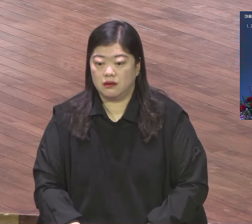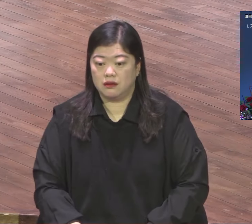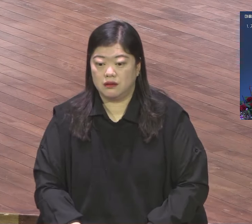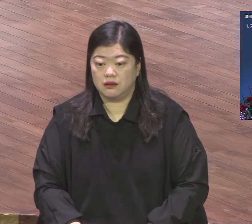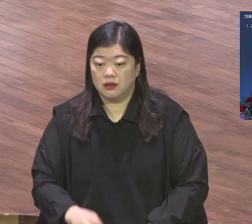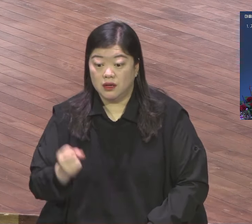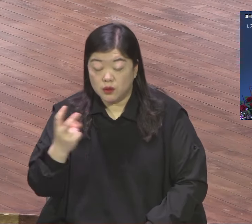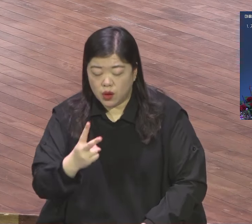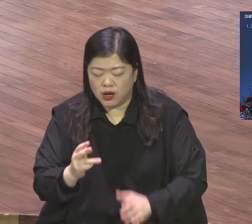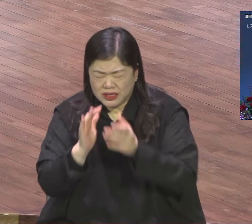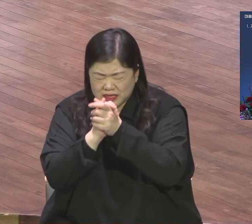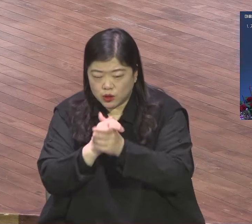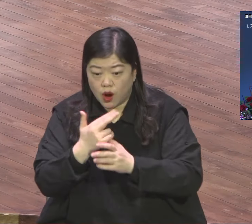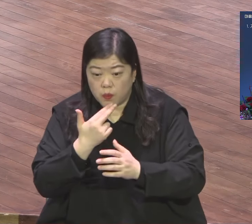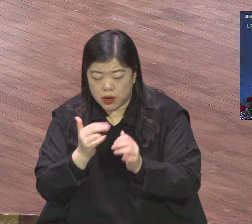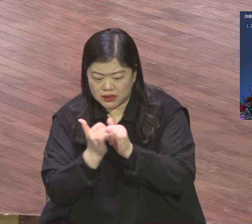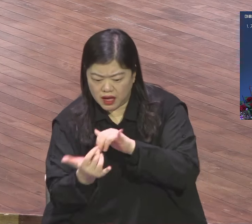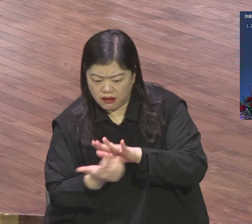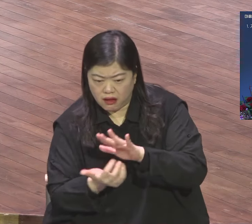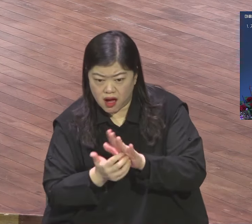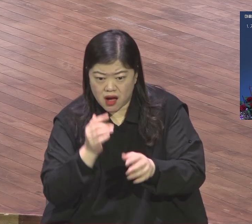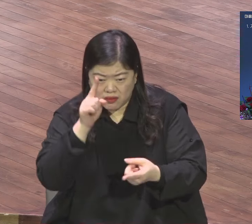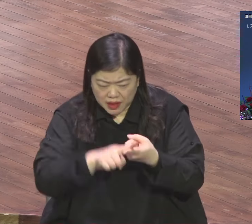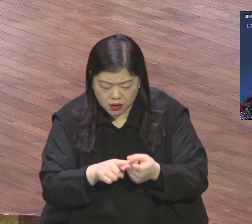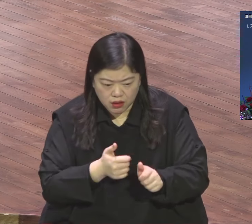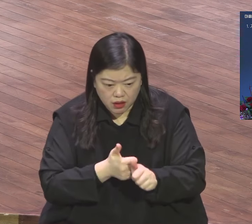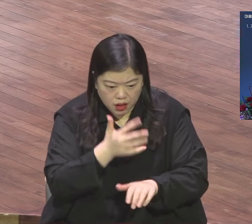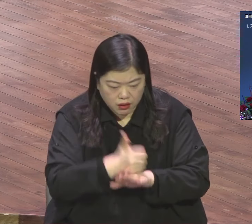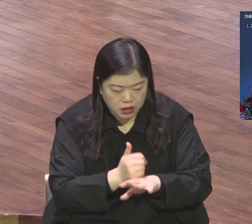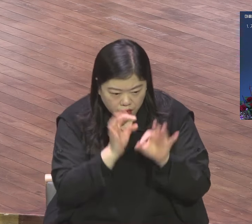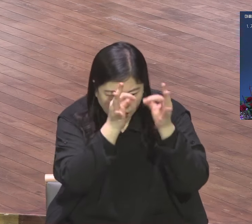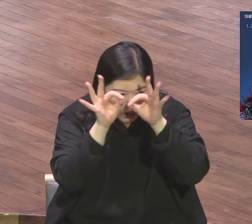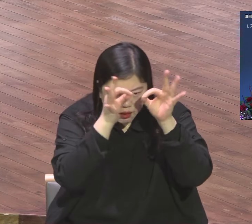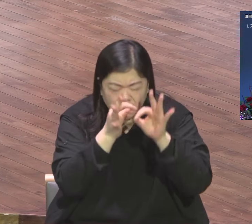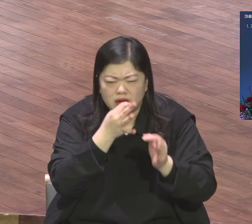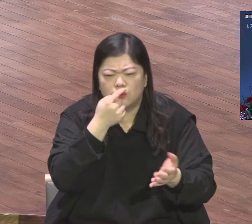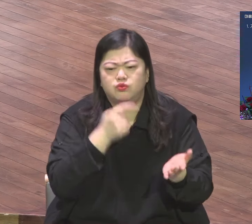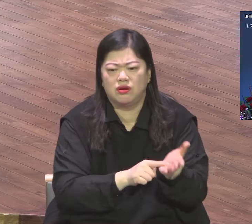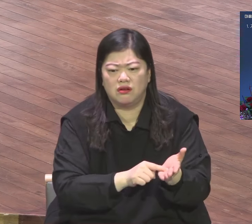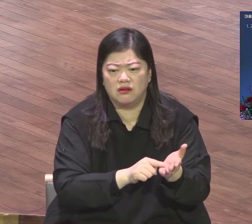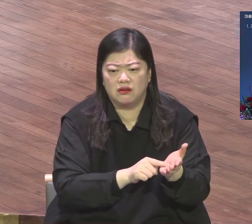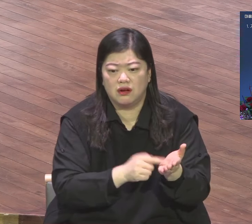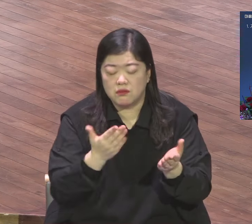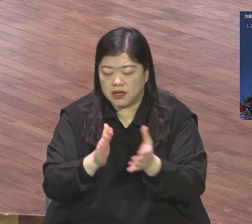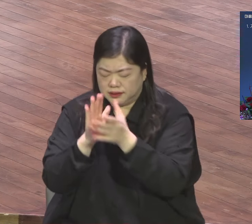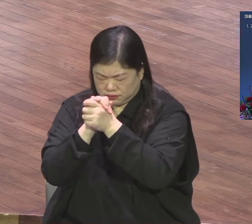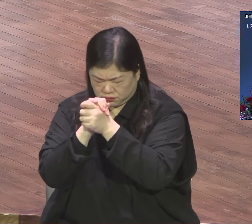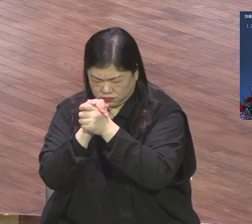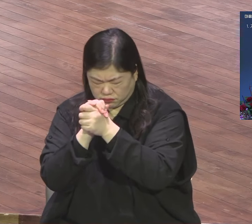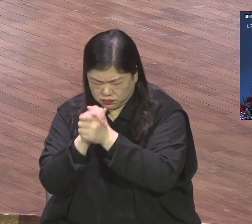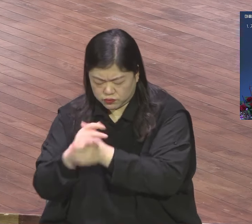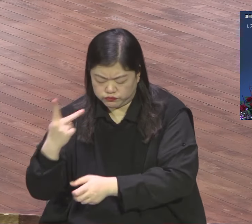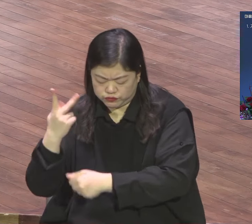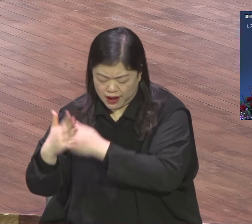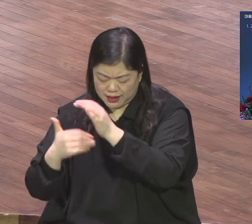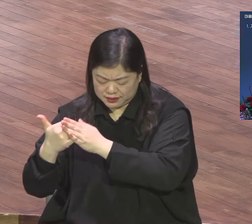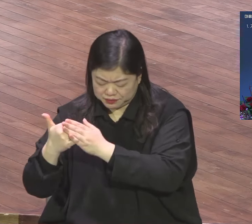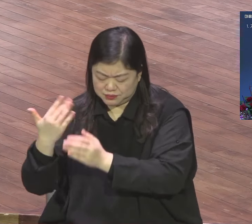이 사람 슬슬 눈치 보고 질질 따라대는 그런 수준 아닙니다. 기도하는 사람 하나님과 나와. 하나님 나와 함께 계신다.